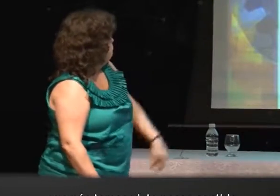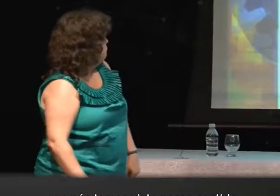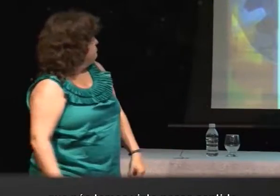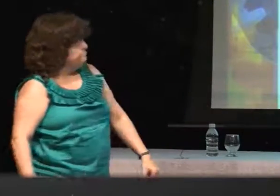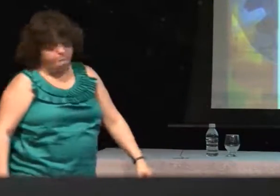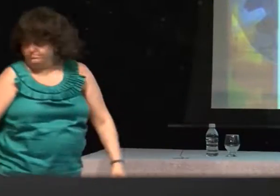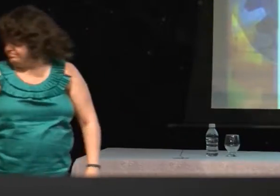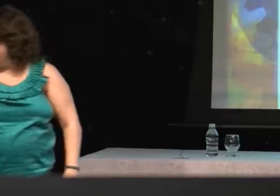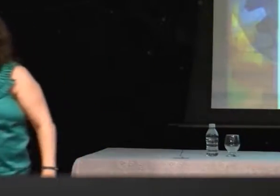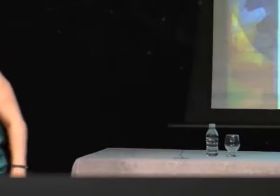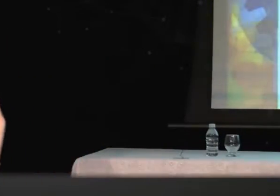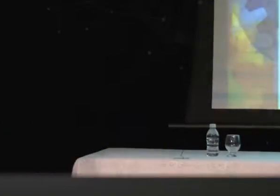sentido.